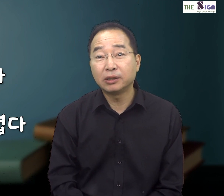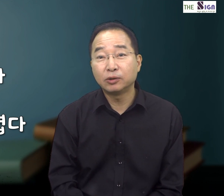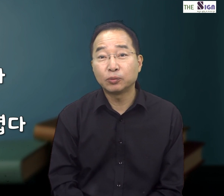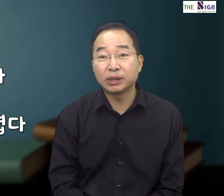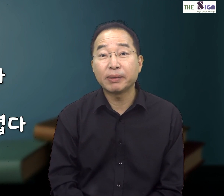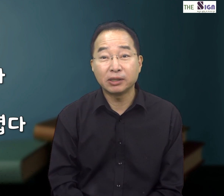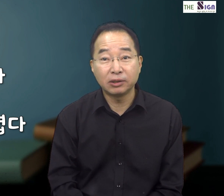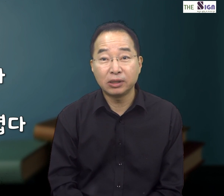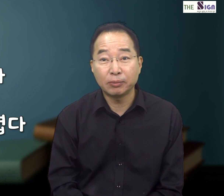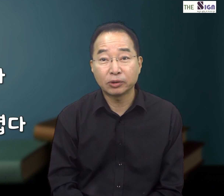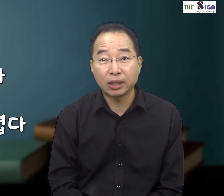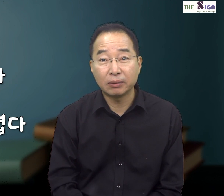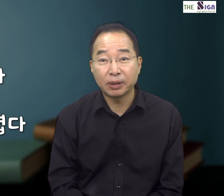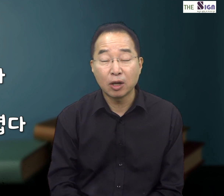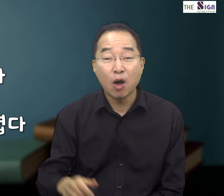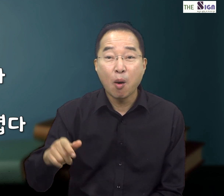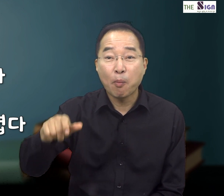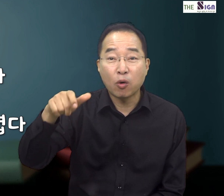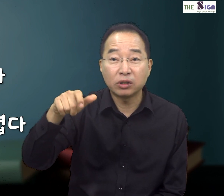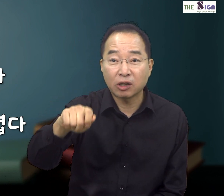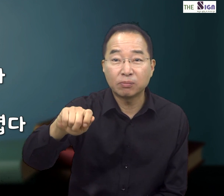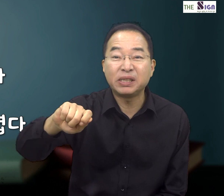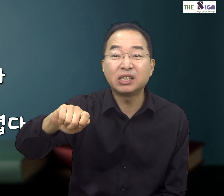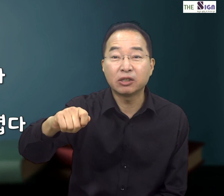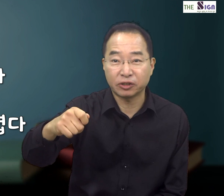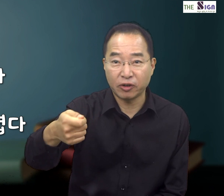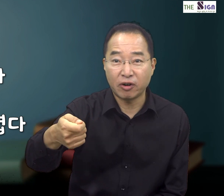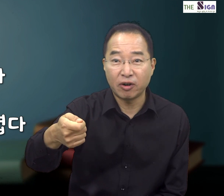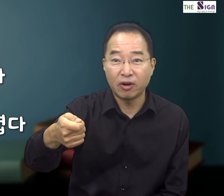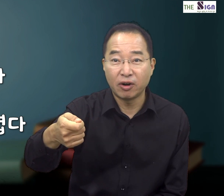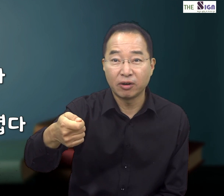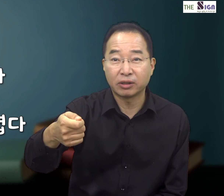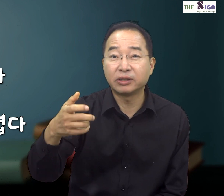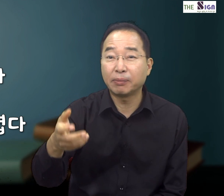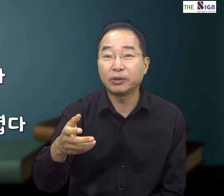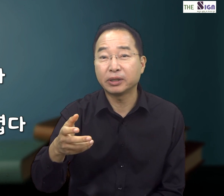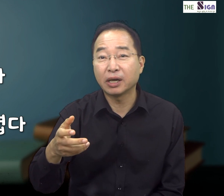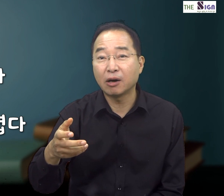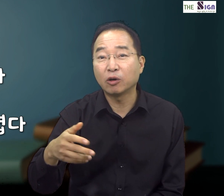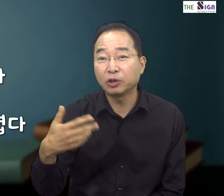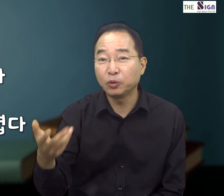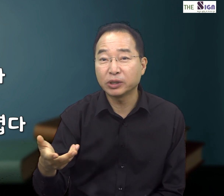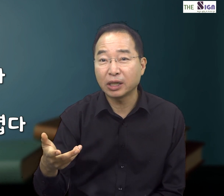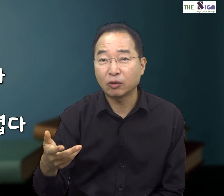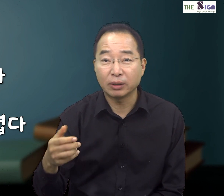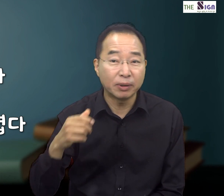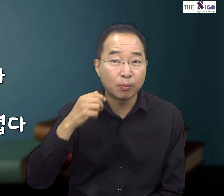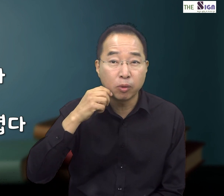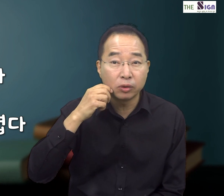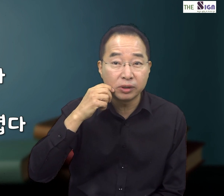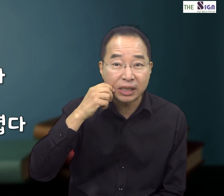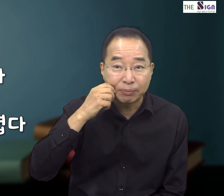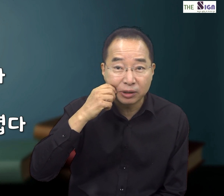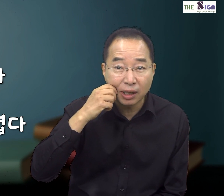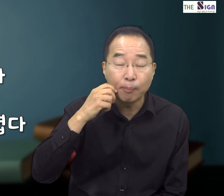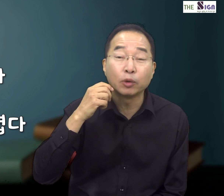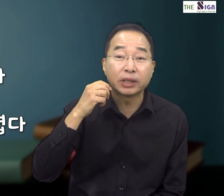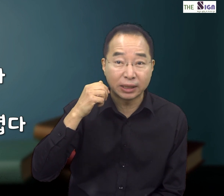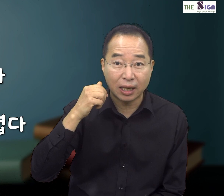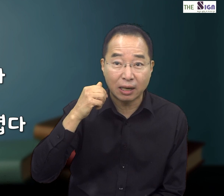좀 심하신 선생님은 어떻게 하냐면 볼을 자꾸 비틀었어요. 그러다 보니까 어떤 동작이 나오냐면 볼을 잡는 게 못하다라는